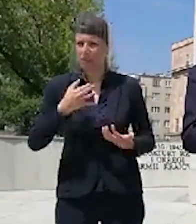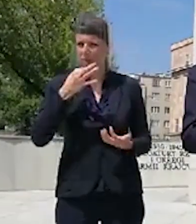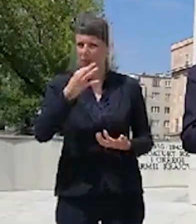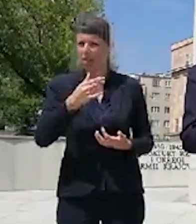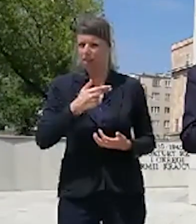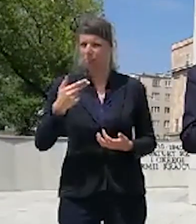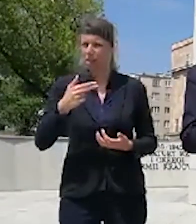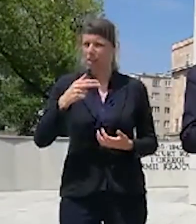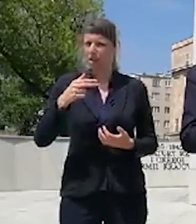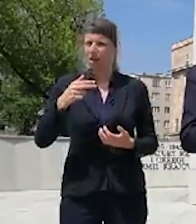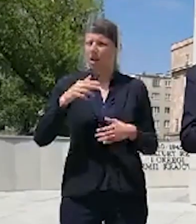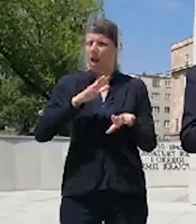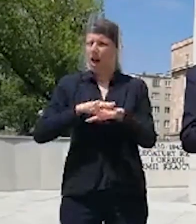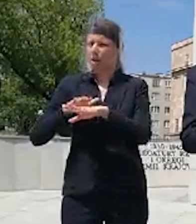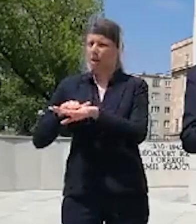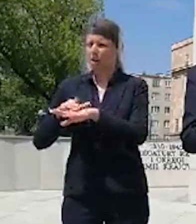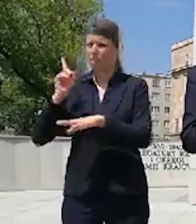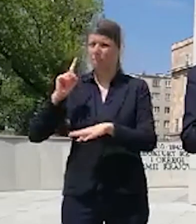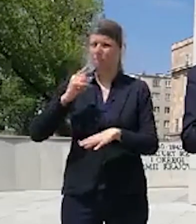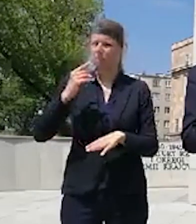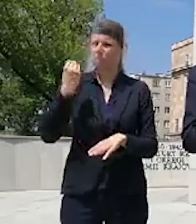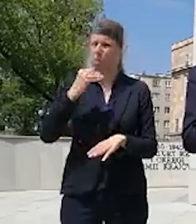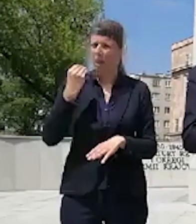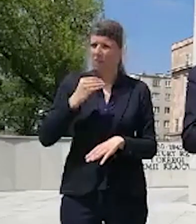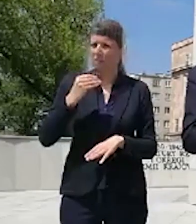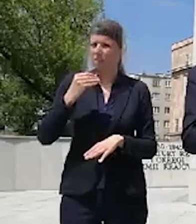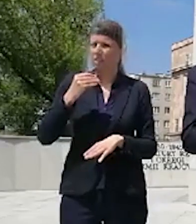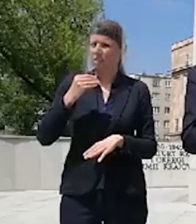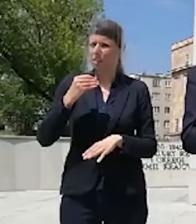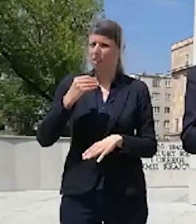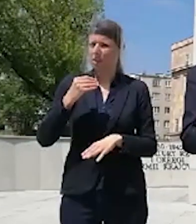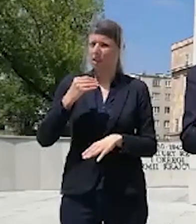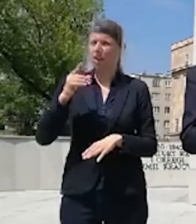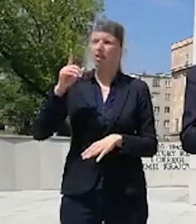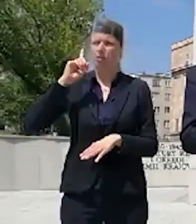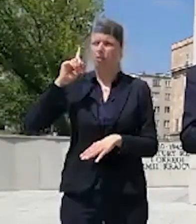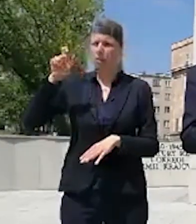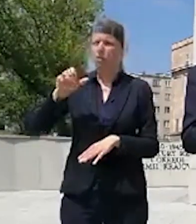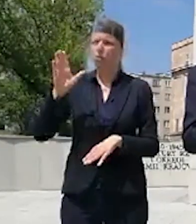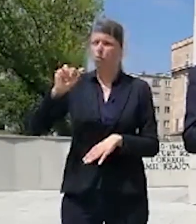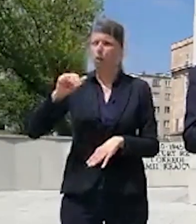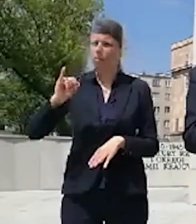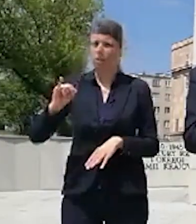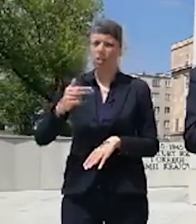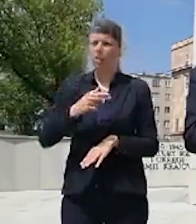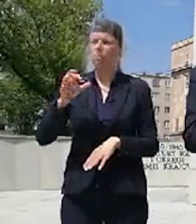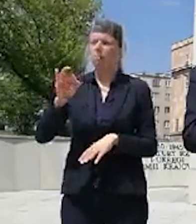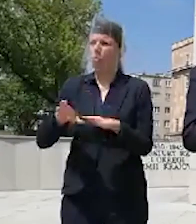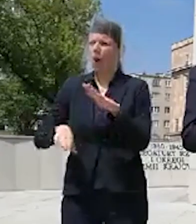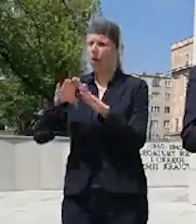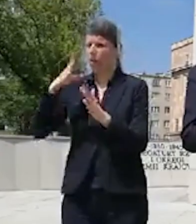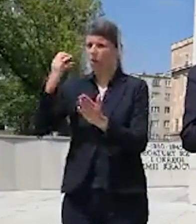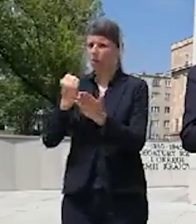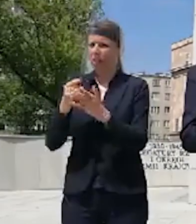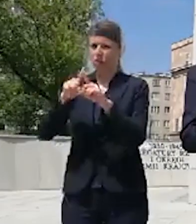pana ministra Szymańskiego, pana premiera Morawieckiego, o ujawnienie swoich majątków, czystości życia publicznego, dla transparentności życia